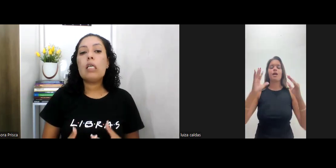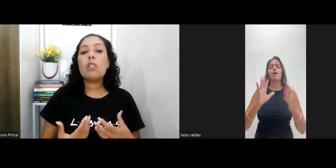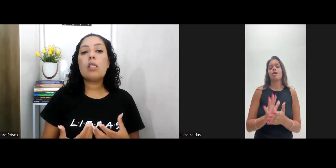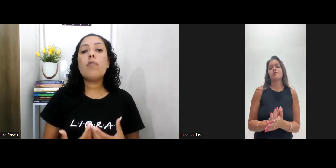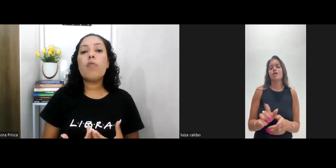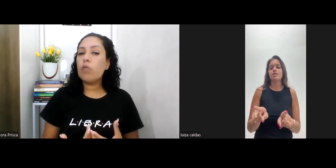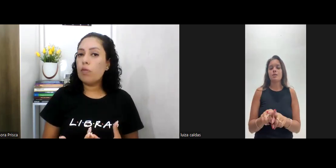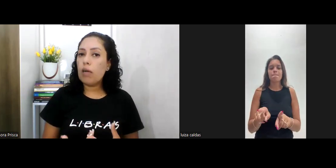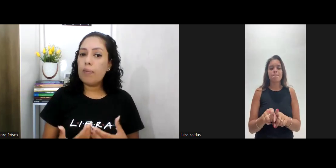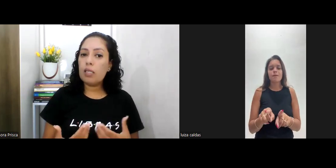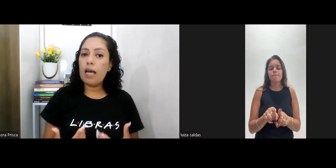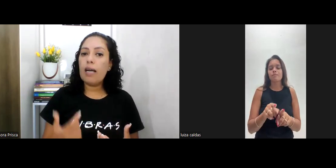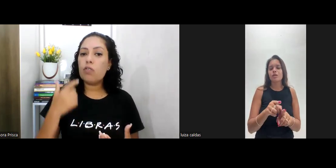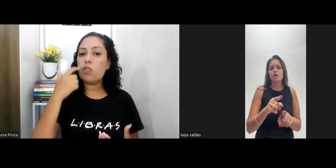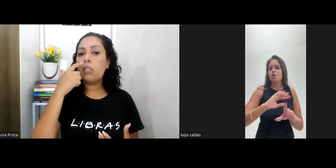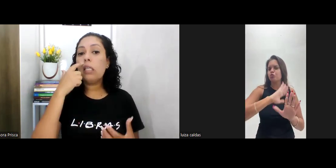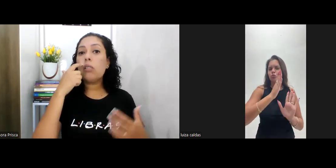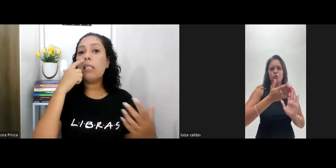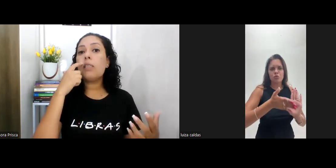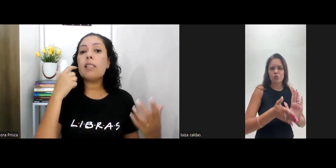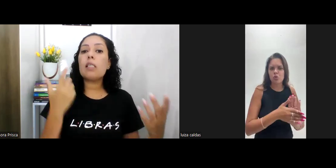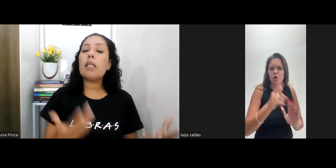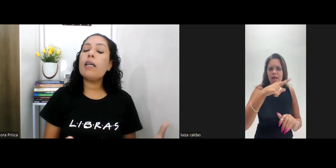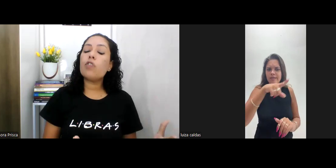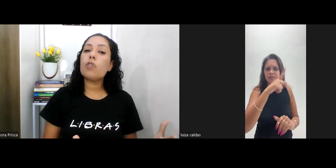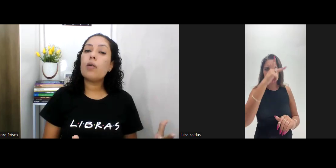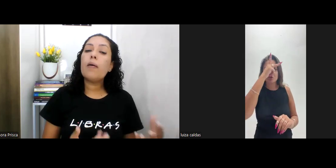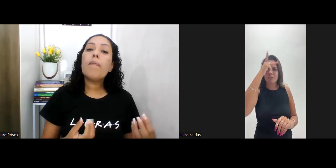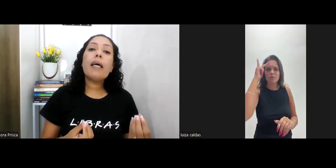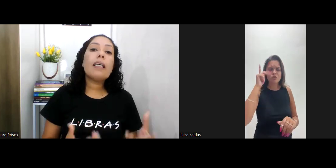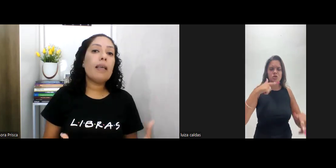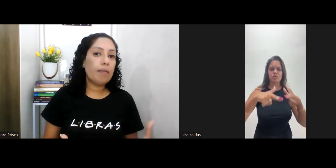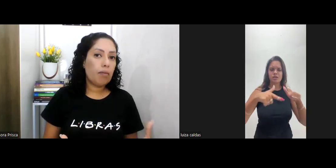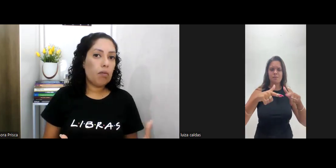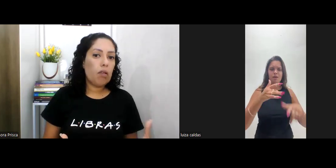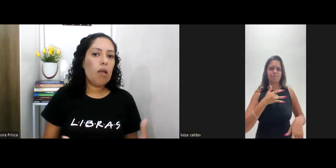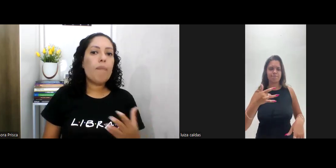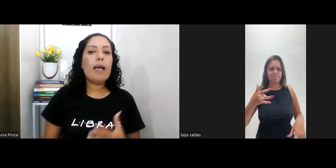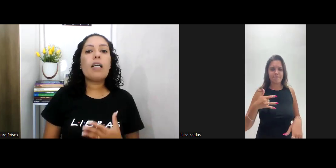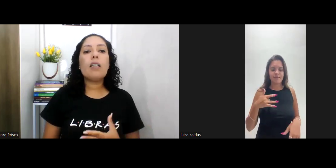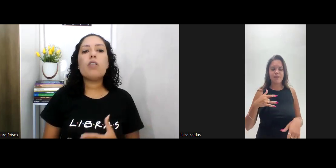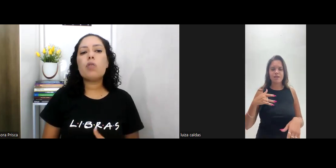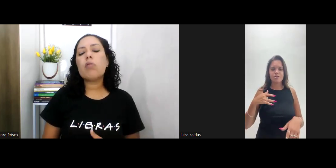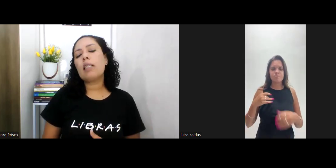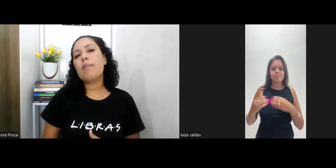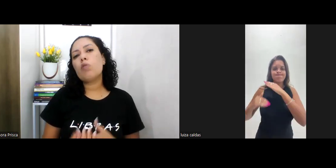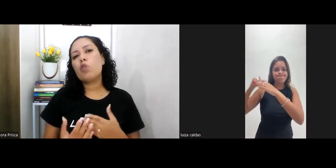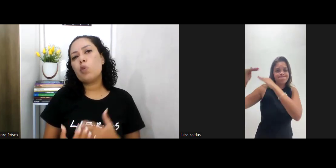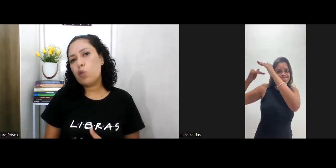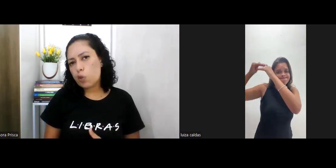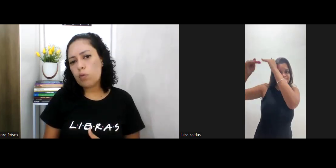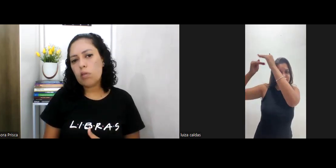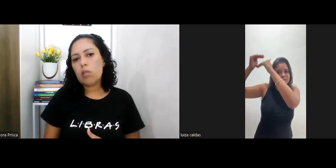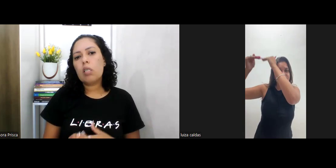saúde desenvolvam habilidades dentro da língua de sinais. Para quê? Para garantir um